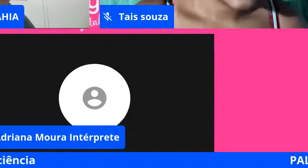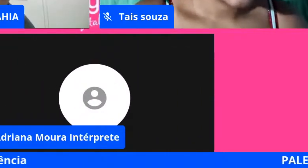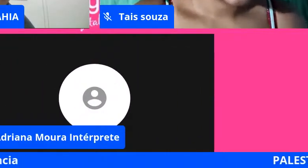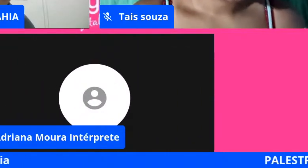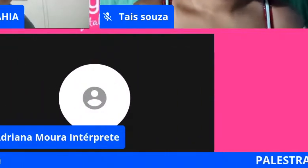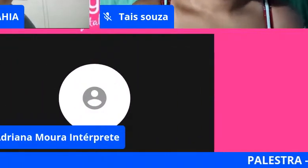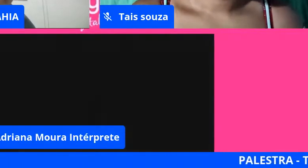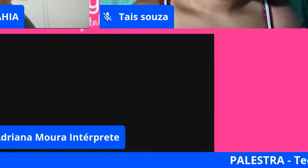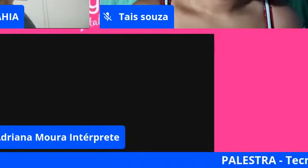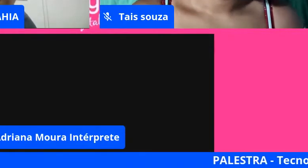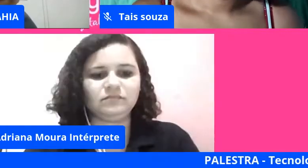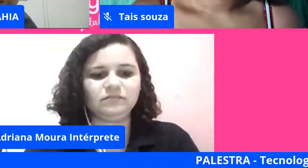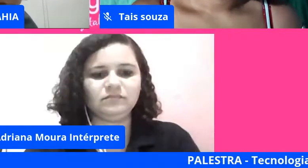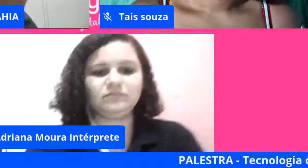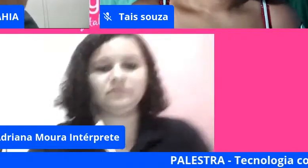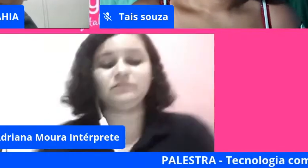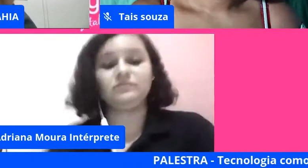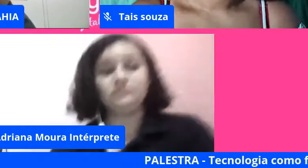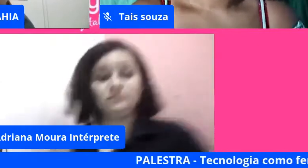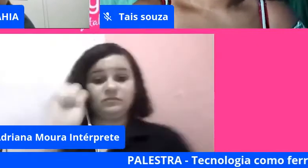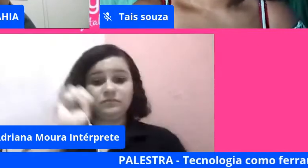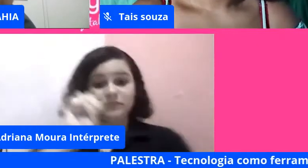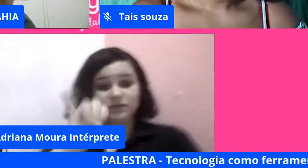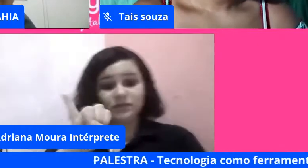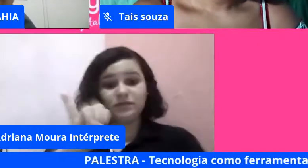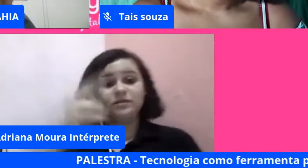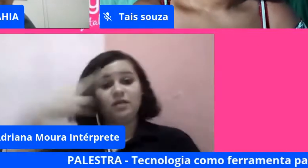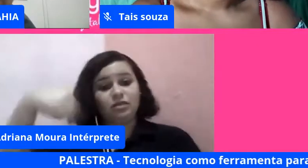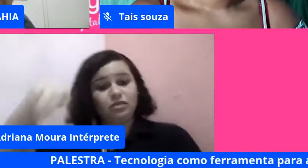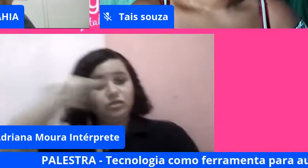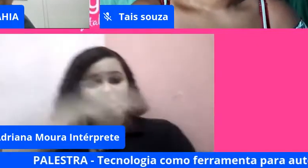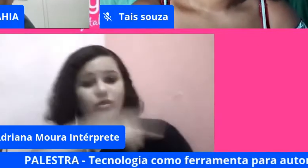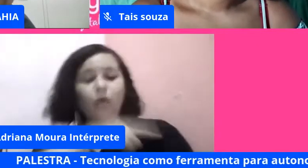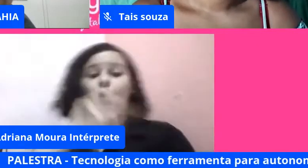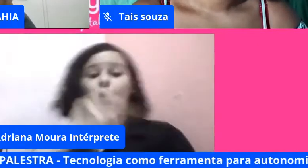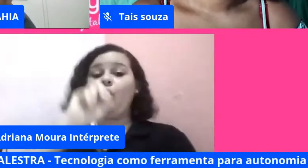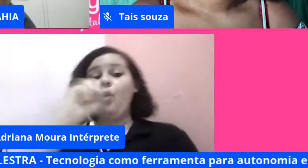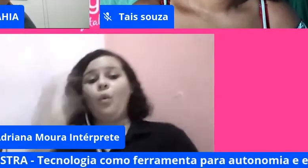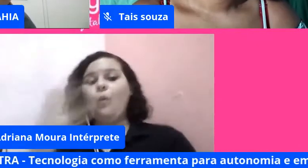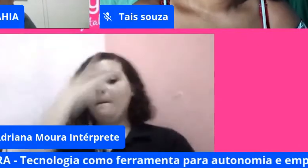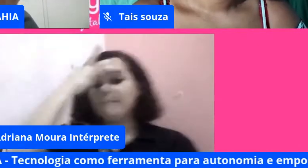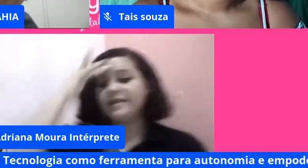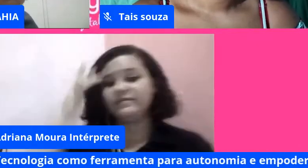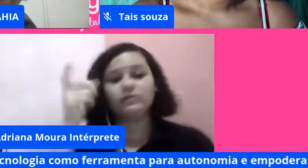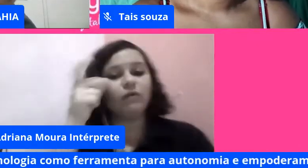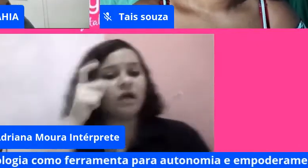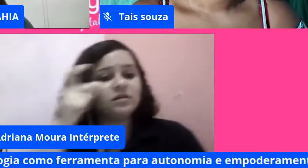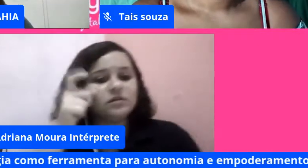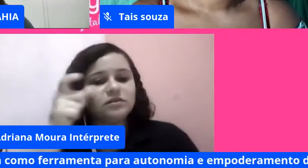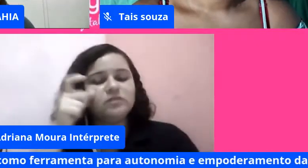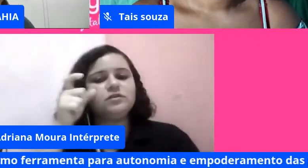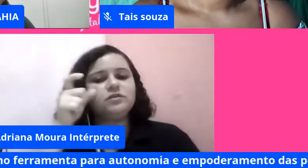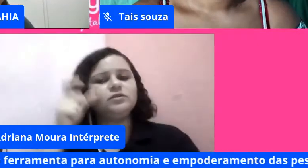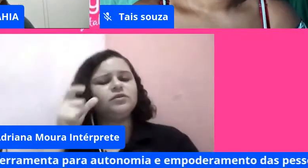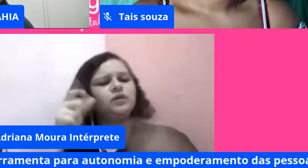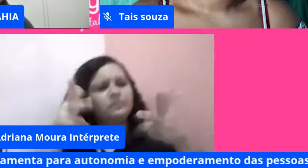Se nós, né, ou aqueles que estão assistindo, né, ou